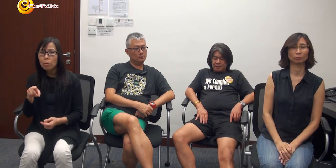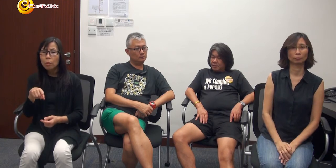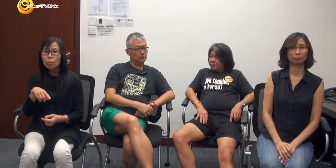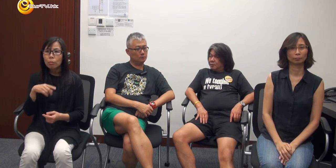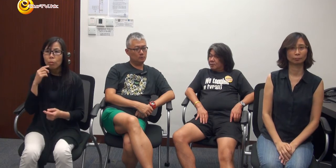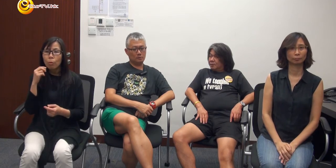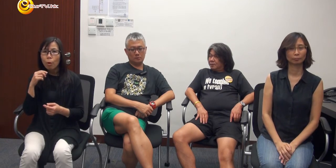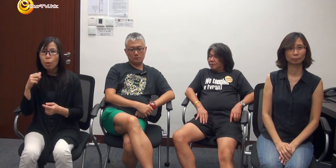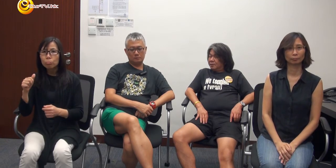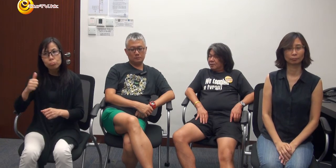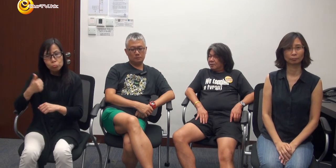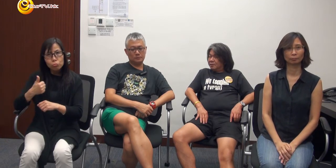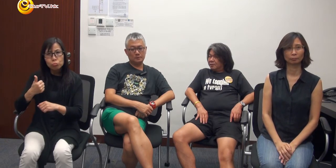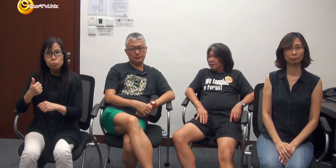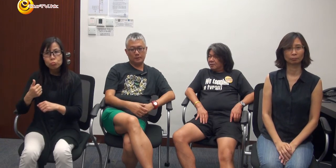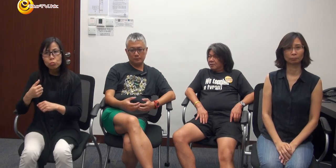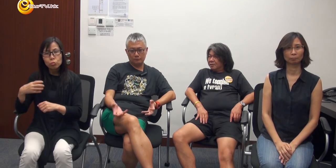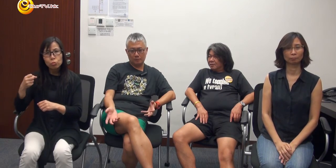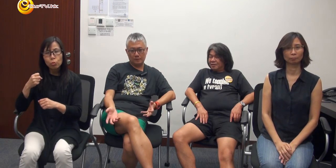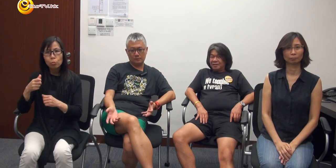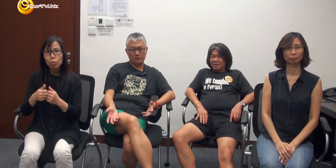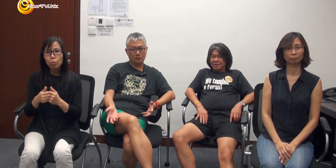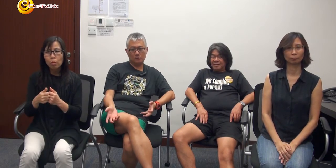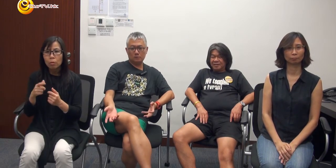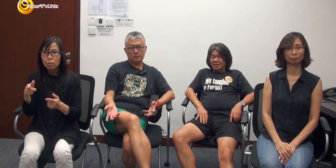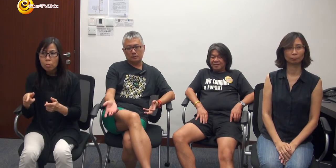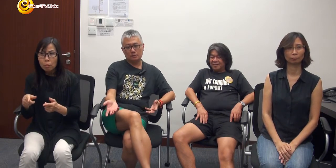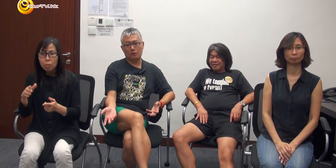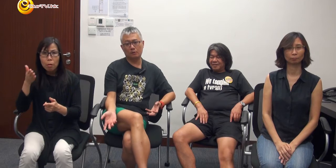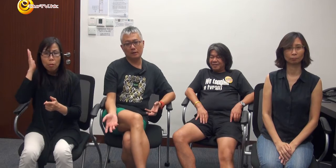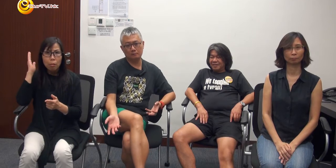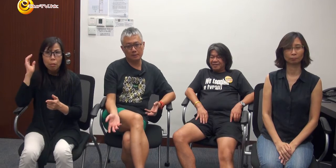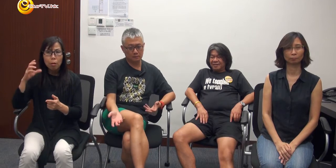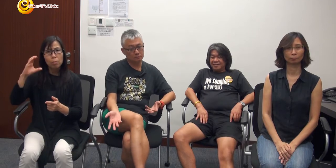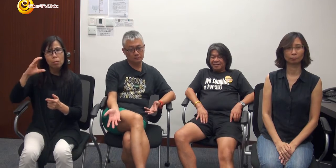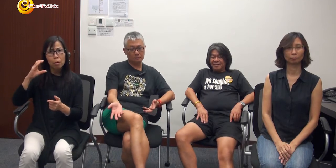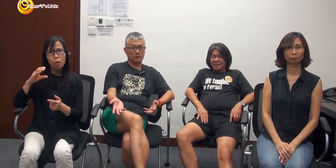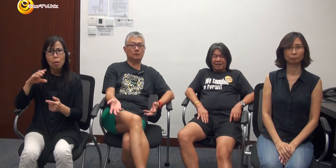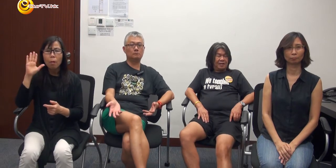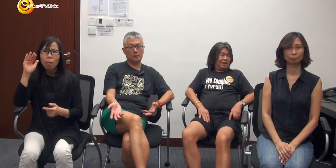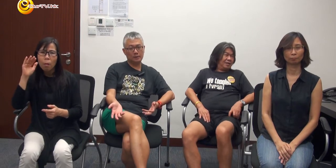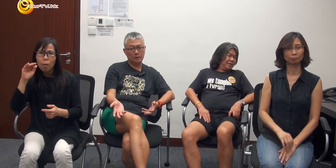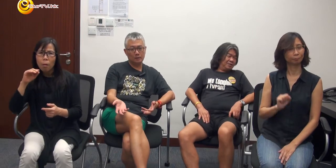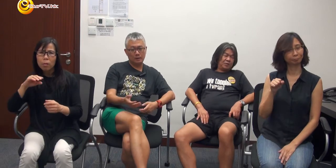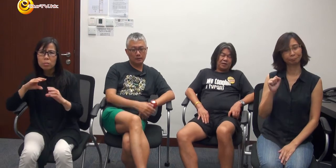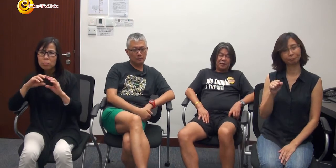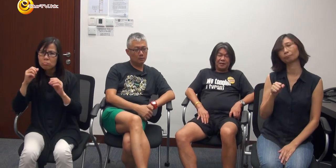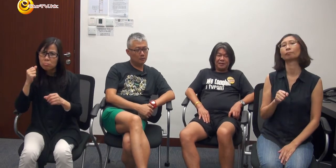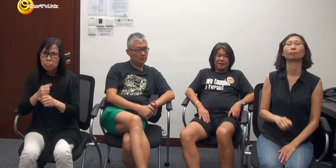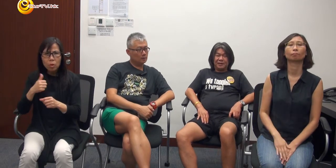少年工作，咁唔得點搞得掂國民洗腦、愛國教育咩？亦都唔得，亦都唔係㗎，係啊。